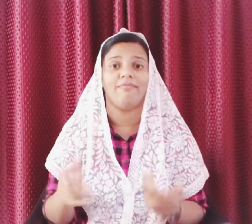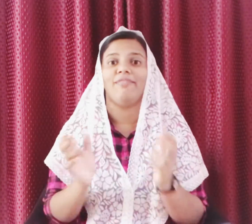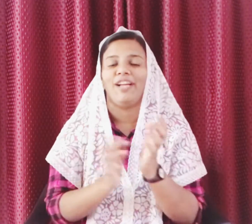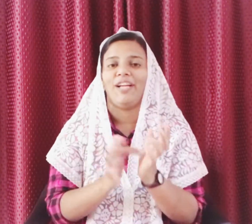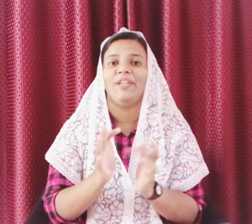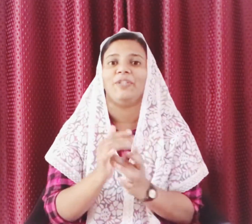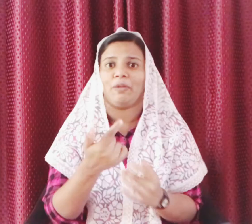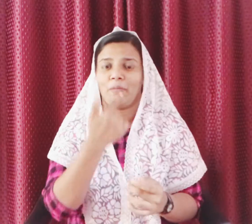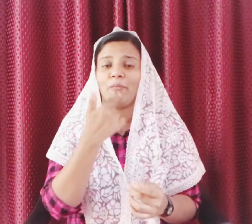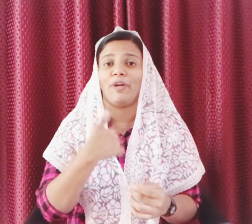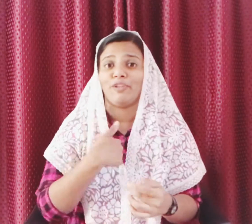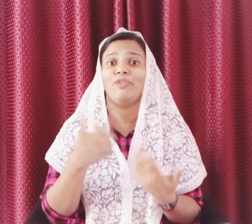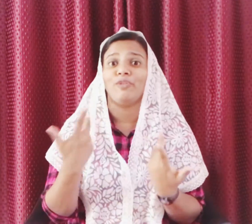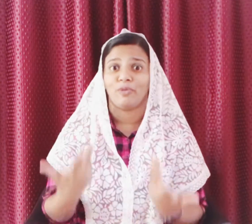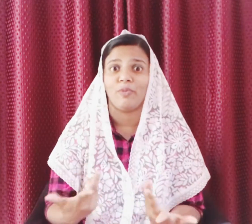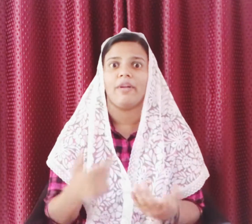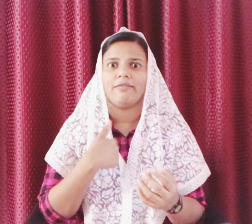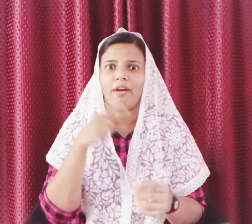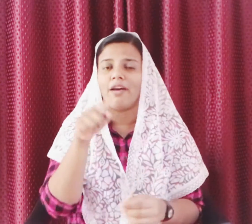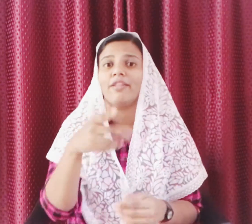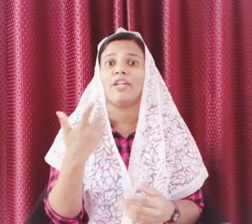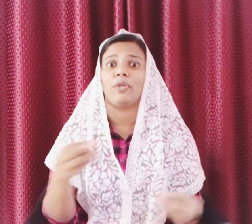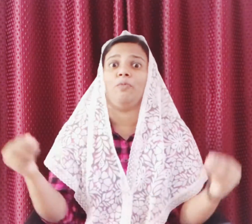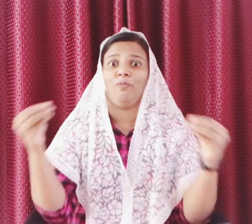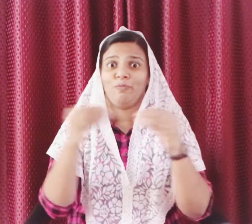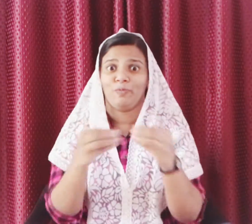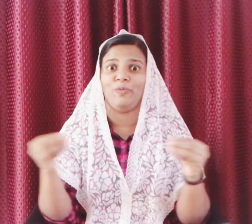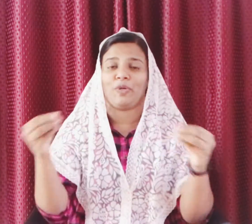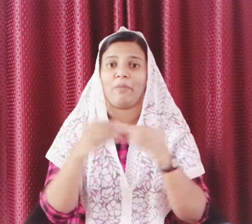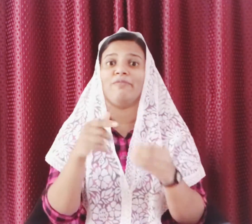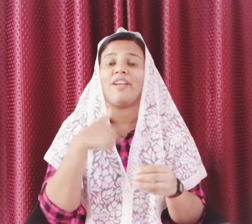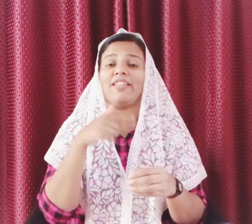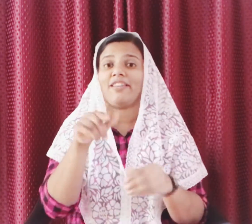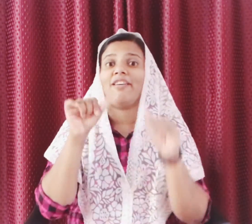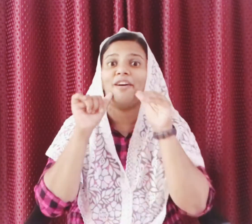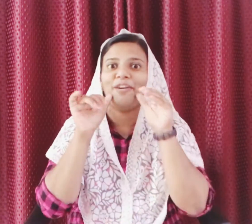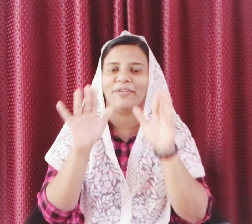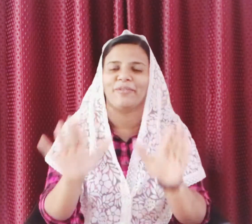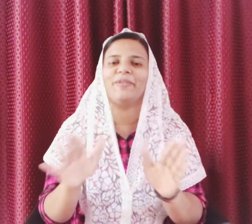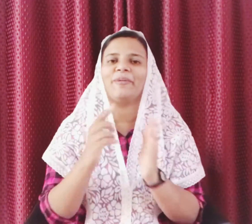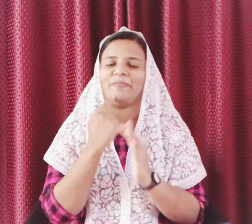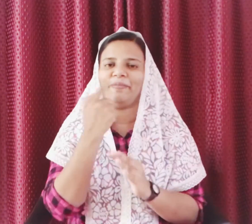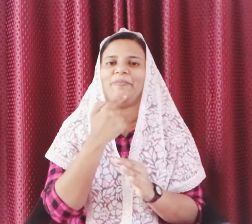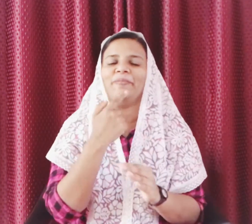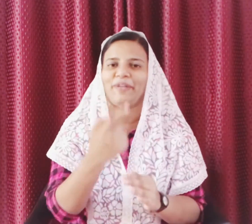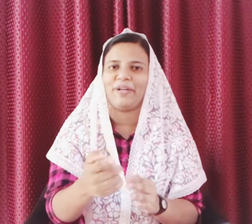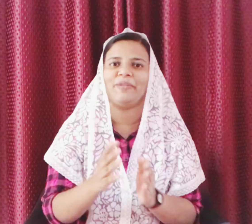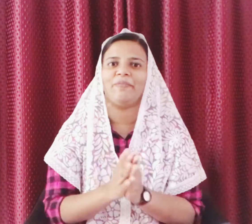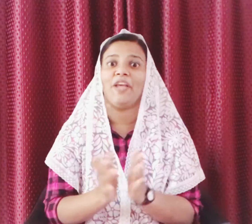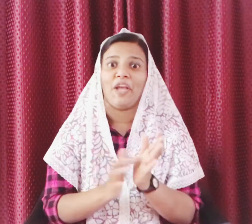പക്ഷേ കർത്താവ് നമ്മളോട് പറഞ്ഞു അവൻ നമ്മളെ വർദ്ധിപ്പിക്കുകയും അവൻ നമ്മളെ അനുഗ്രഹിക്കുകയും ചെയ്യും. അതുകൊണ്ട് കർത്താവിൻ്റെ